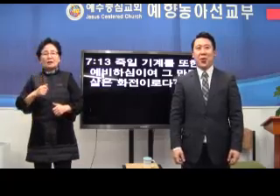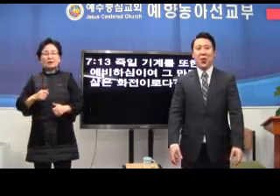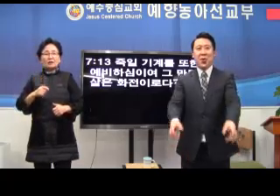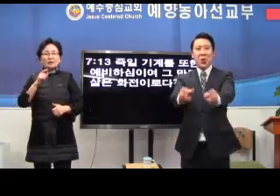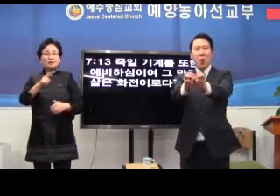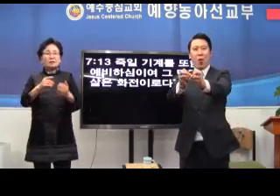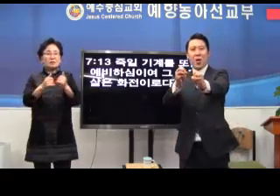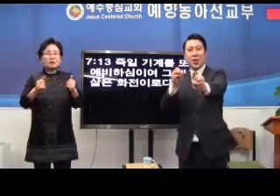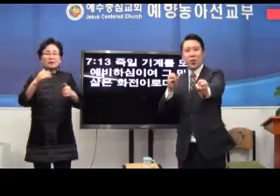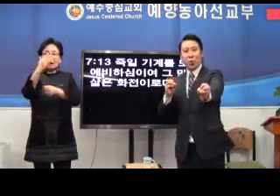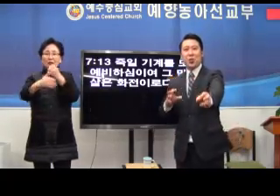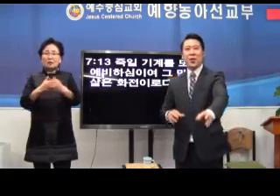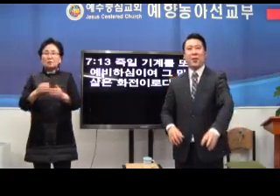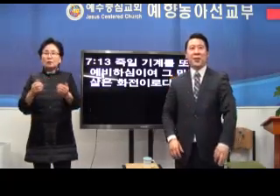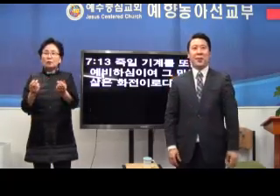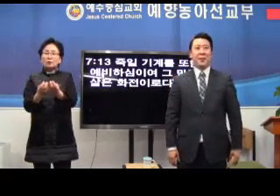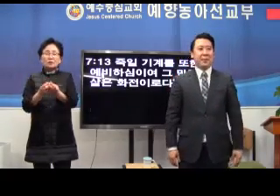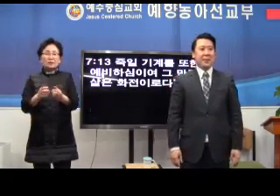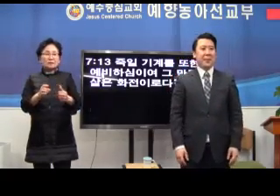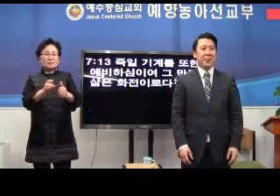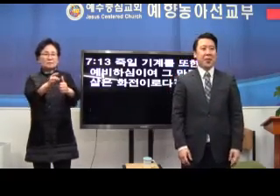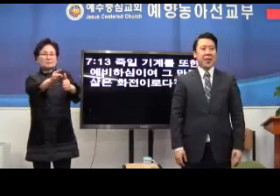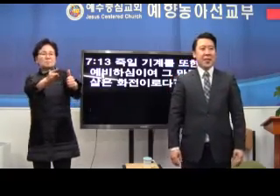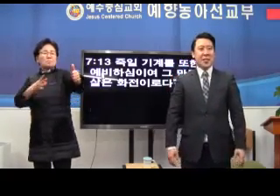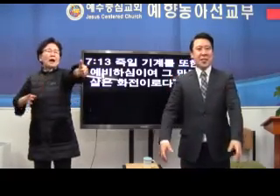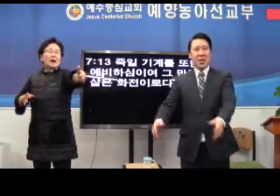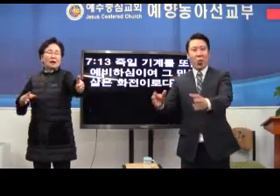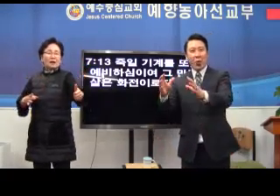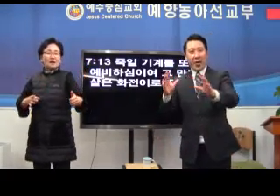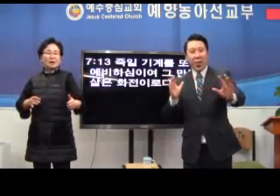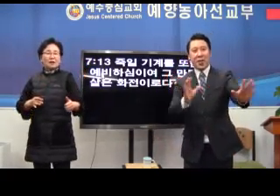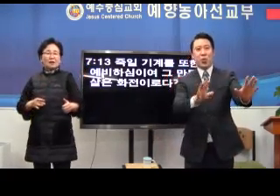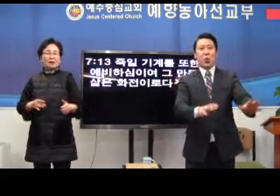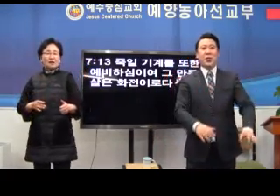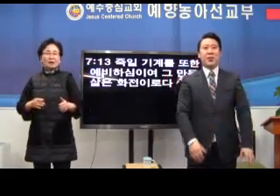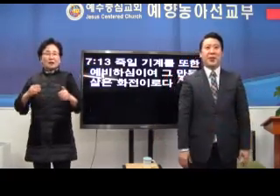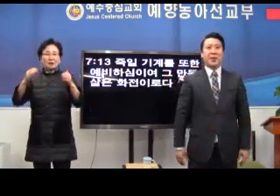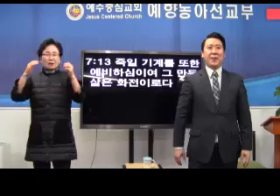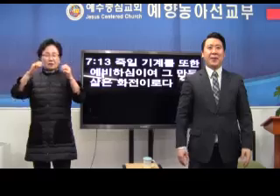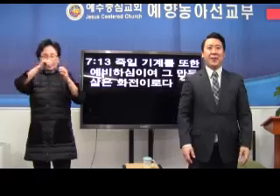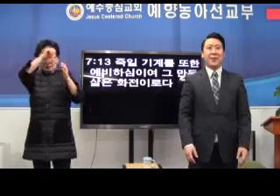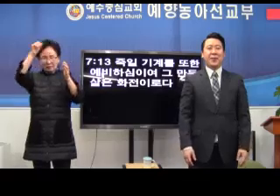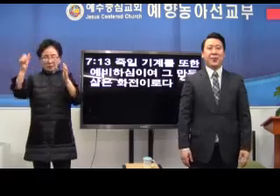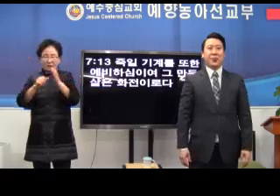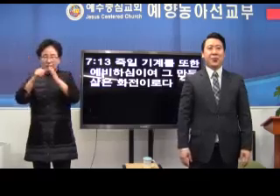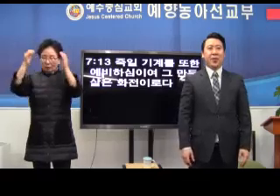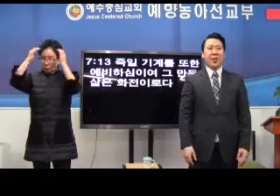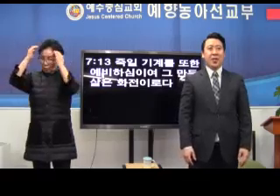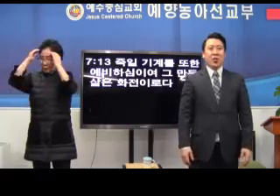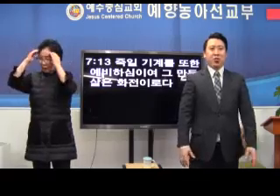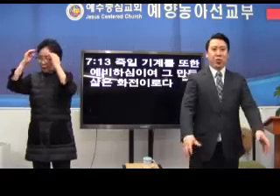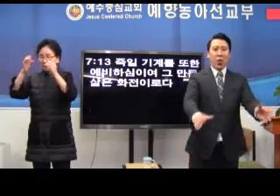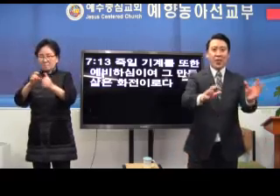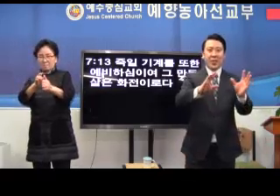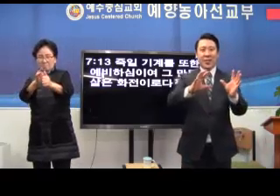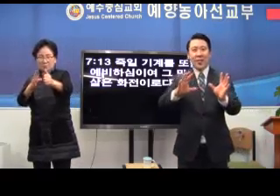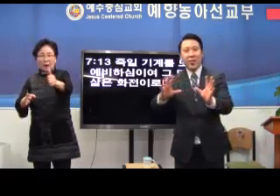하신다고요? 막 화살을 쏘신대요. 인생의 고난의 화살을 쏘시는 거예요. 죽을 것 같은